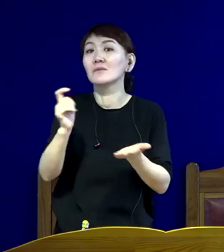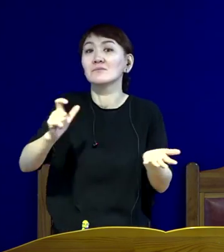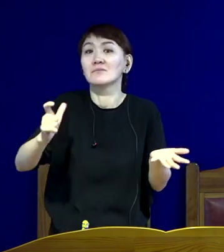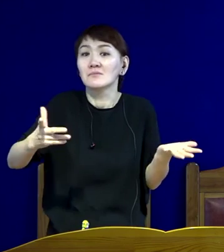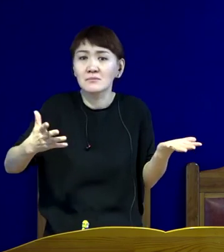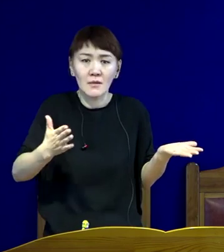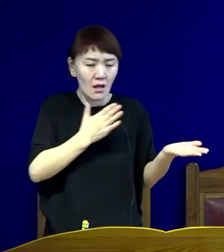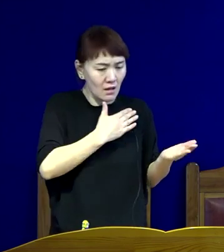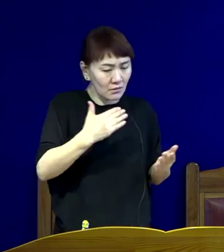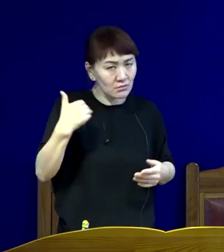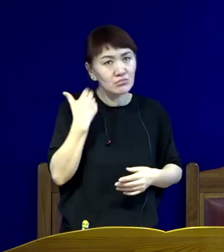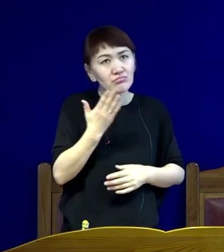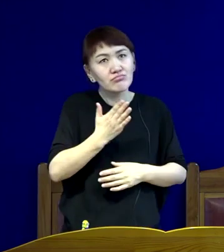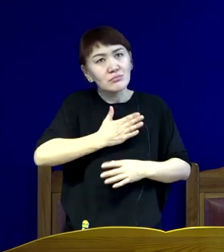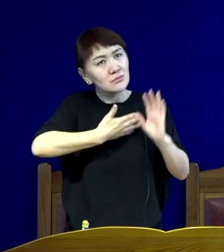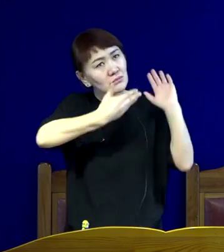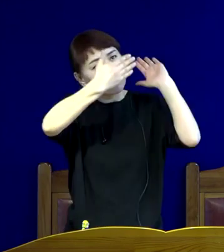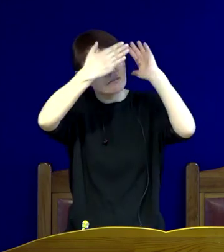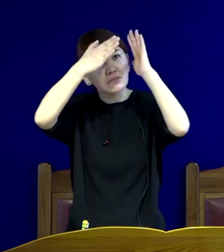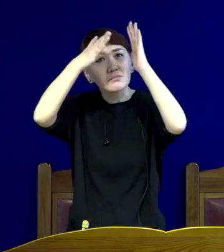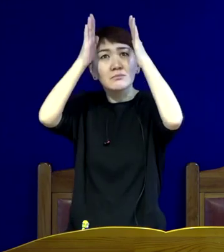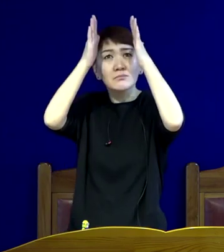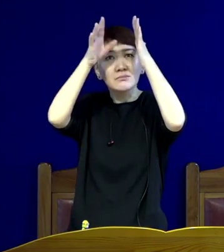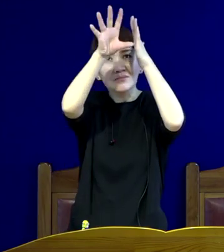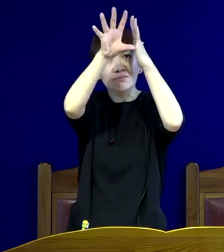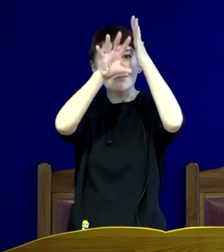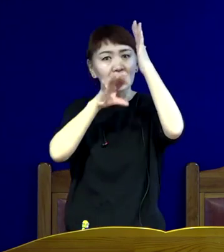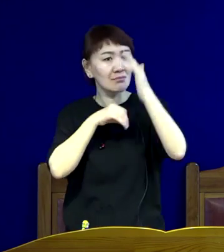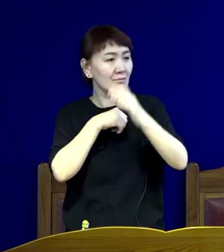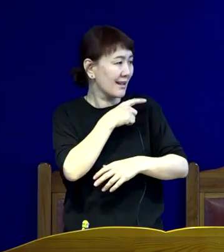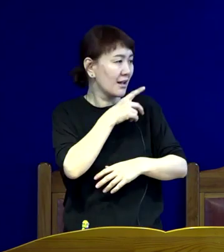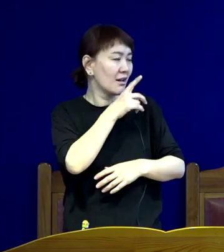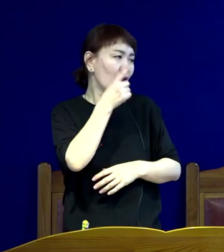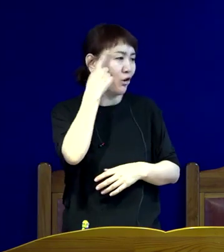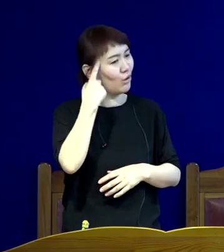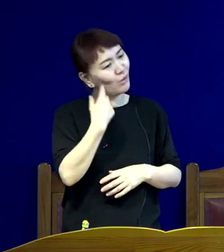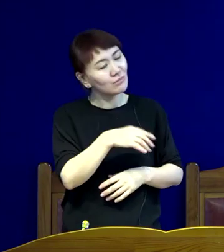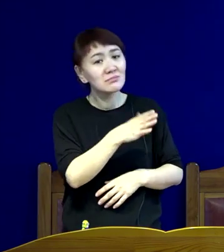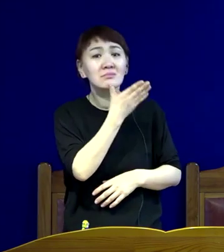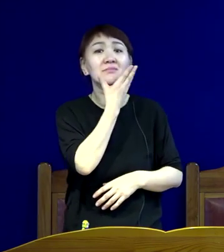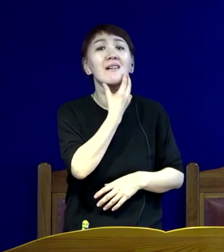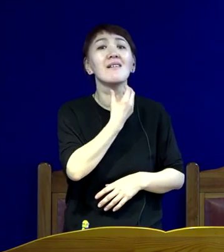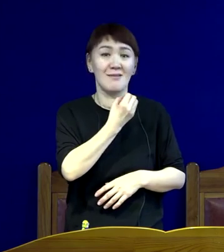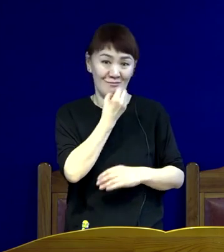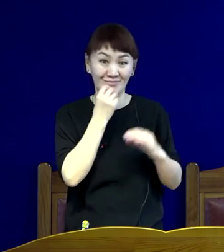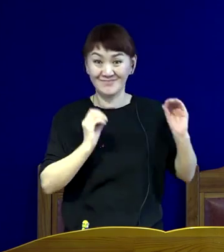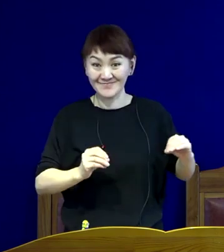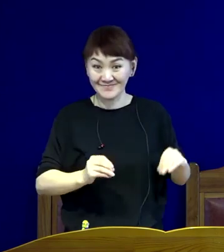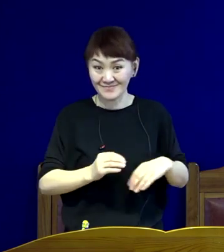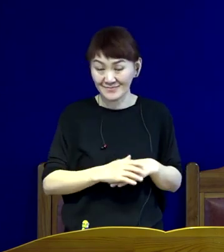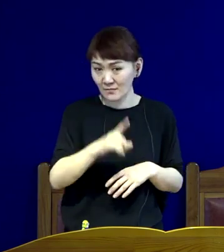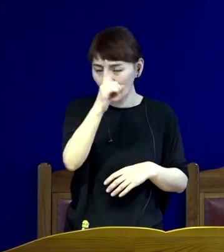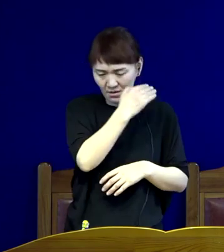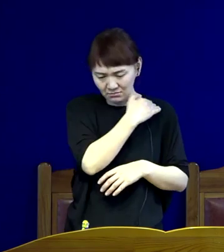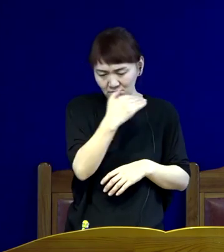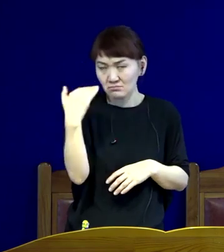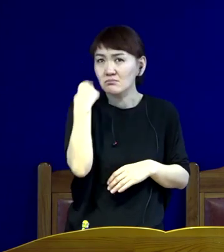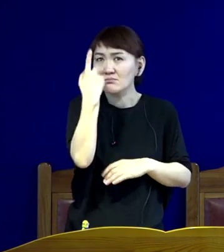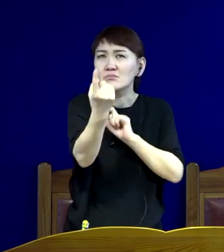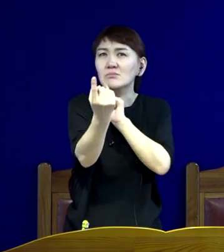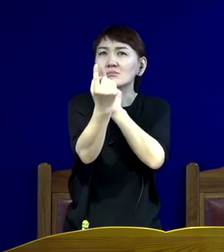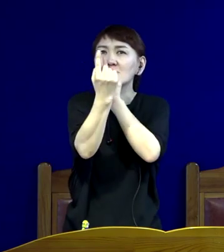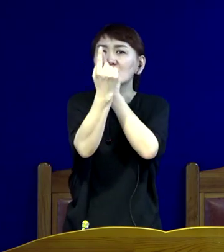Эзнийг бодох тол сэтгэл маань сайхан болчихдог. Гэтэл эзэнтэй уулзчих юм бол бүр хичнээн сайн